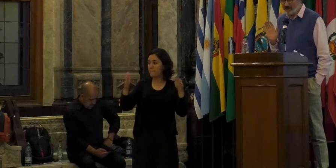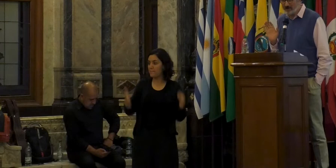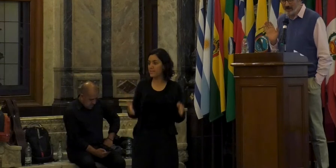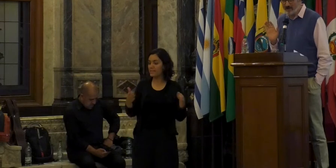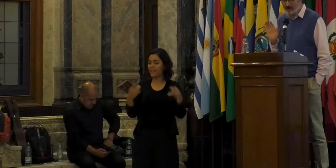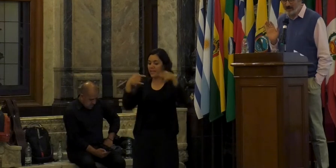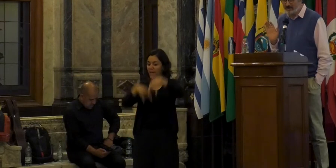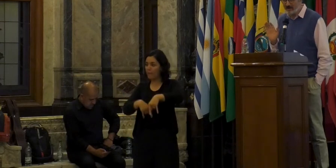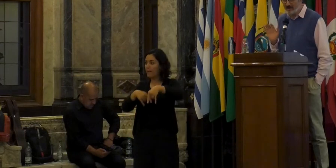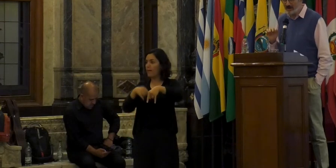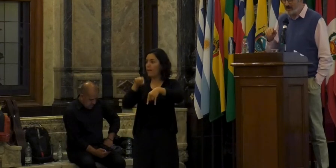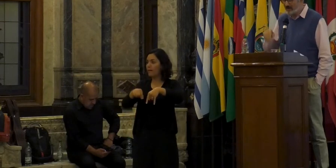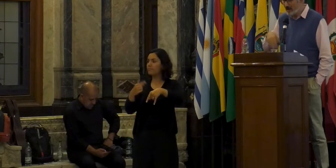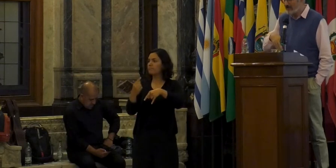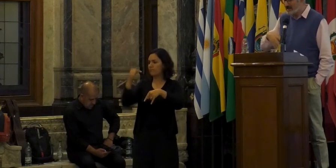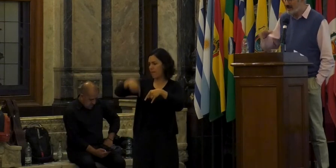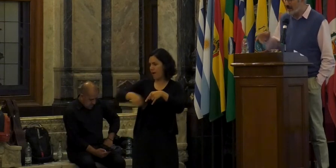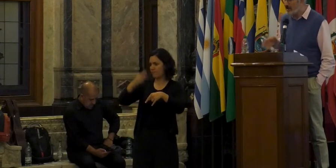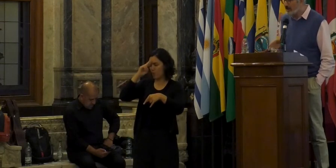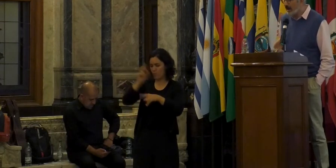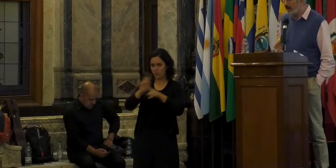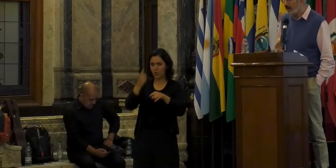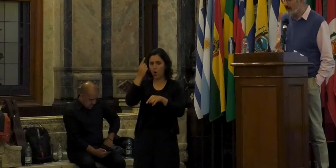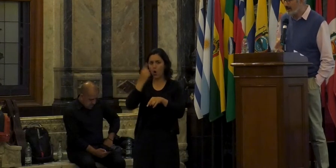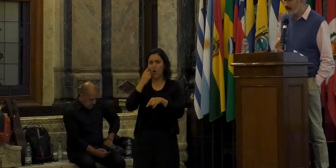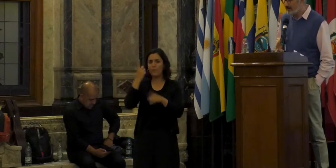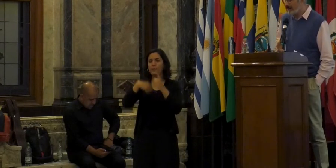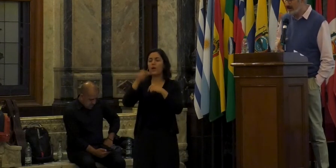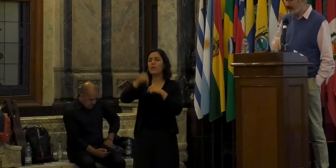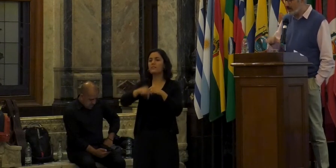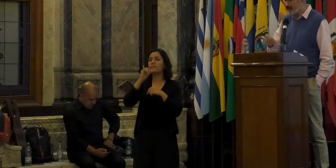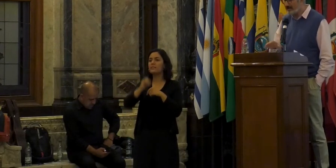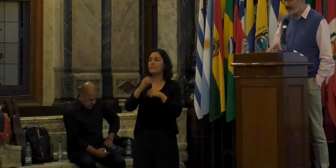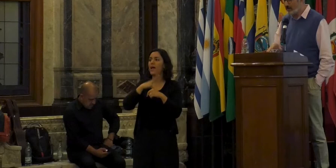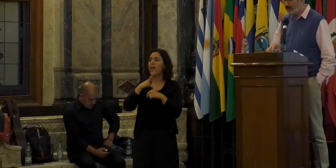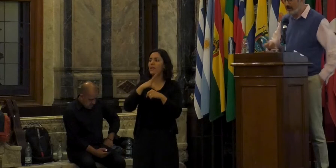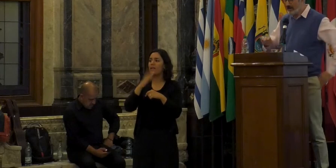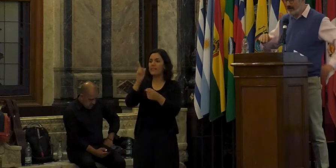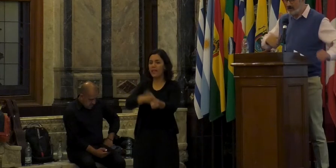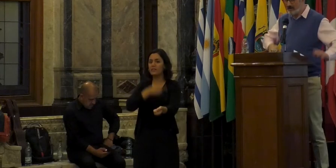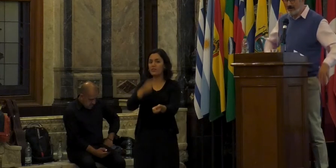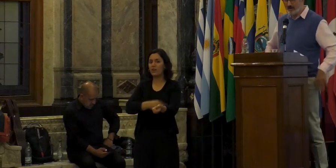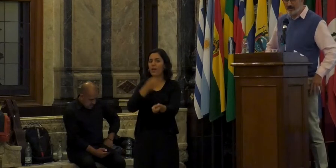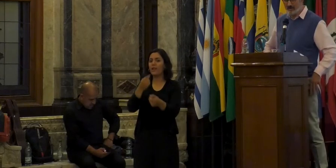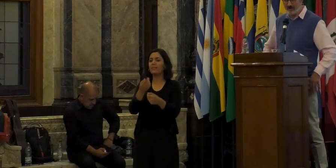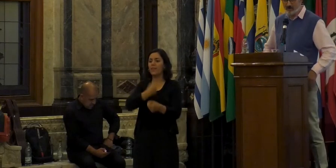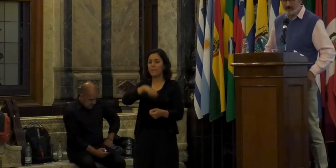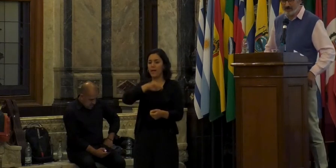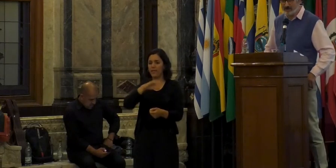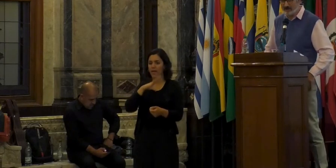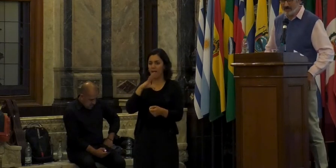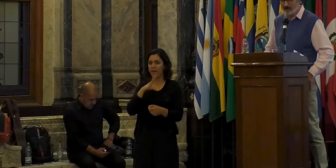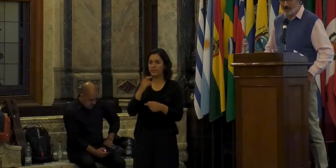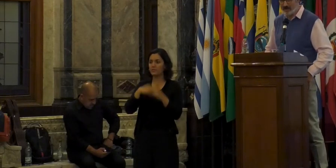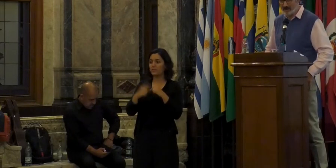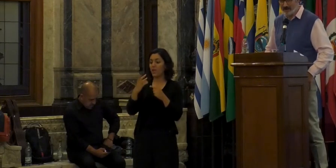mejor no sabéis lo que es, pero la mesa camilla es una mesa tradicional en España que tenía un brasero y así unos faldones, porque en muchos